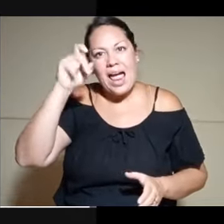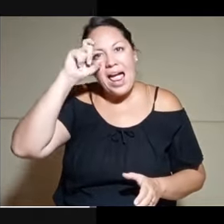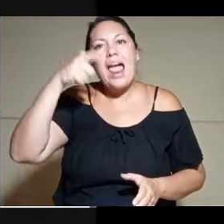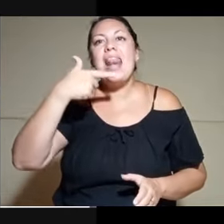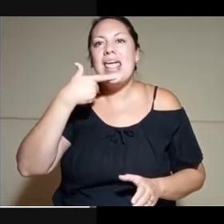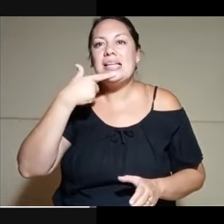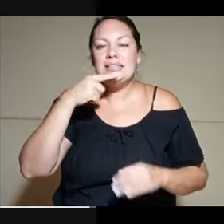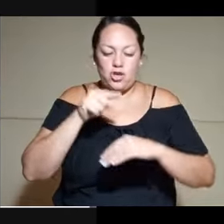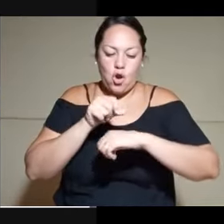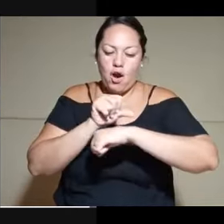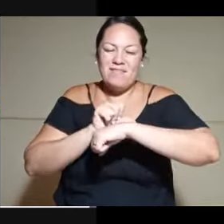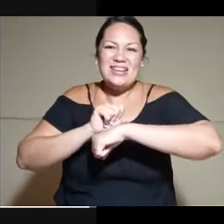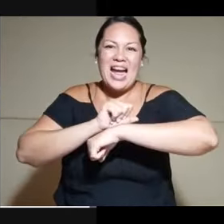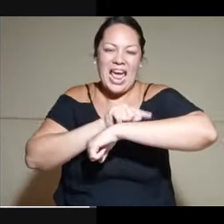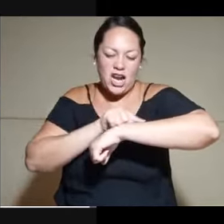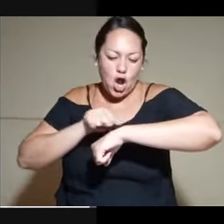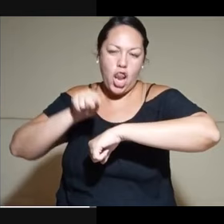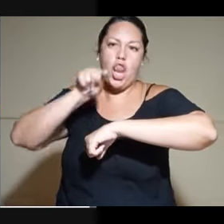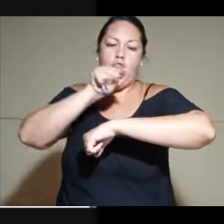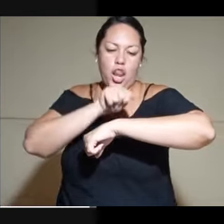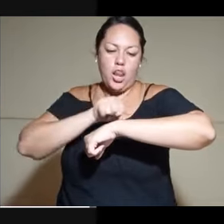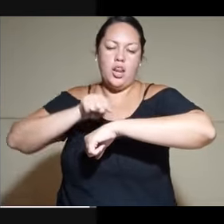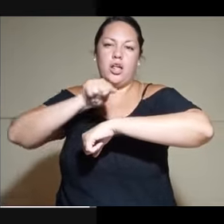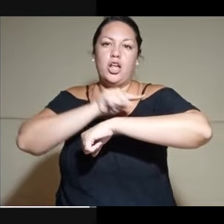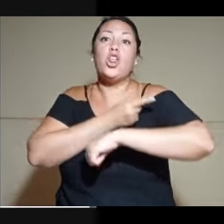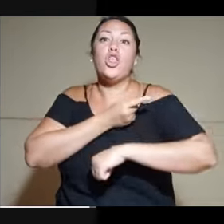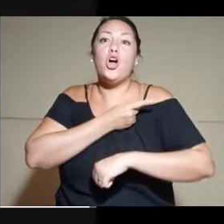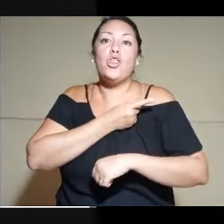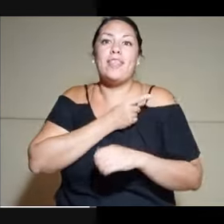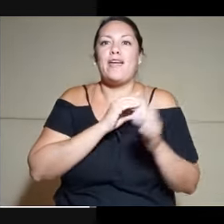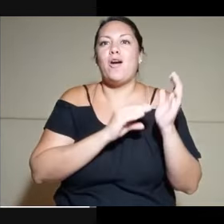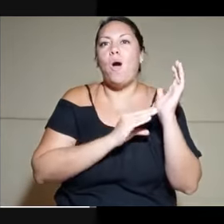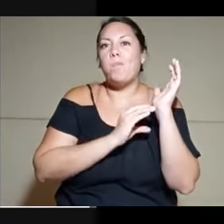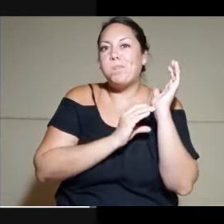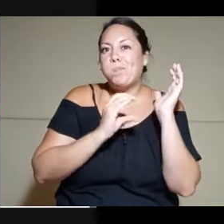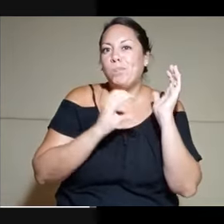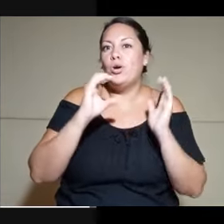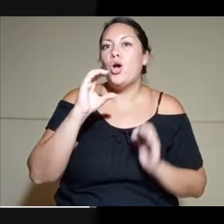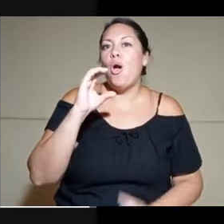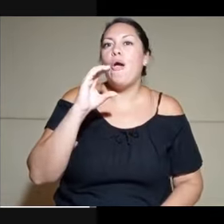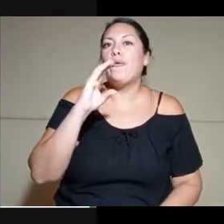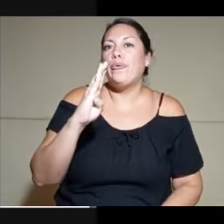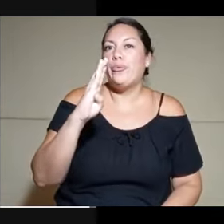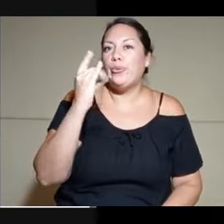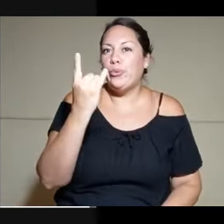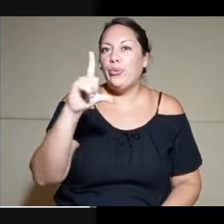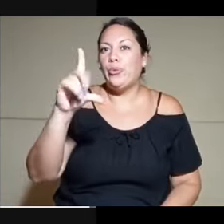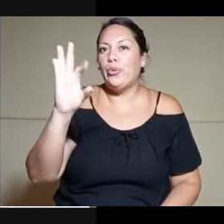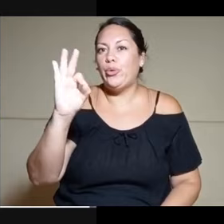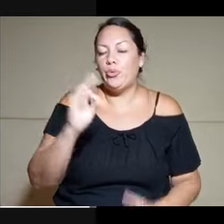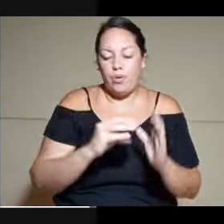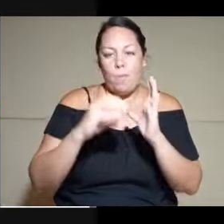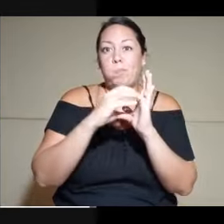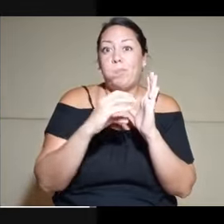vía son los núcleos cocleares, que vienen de cóclea, caracol, en el oído. Entonces los núcleos